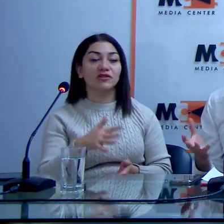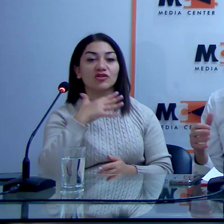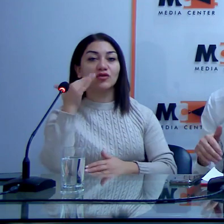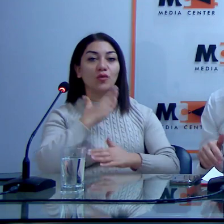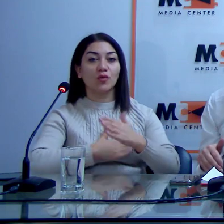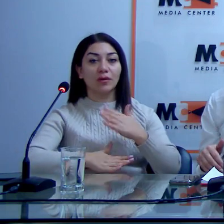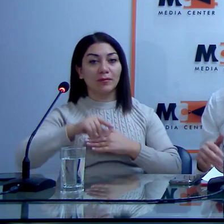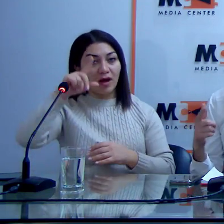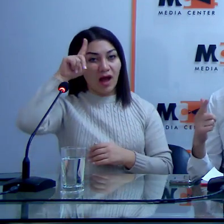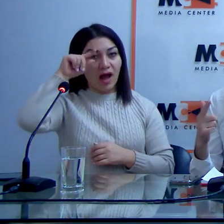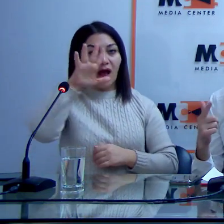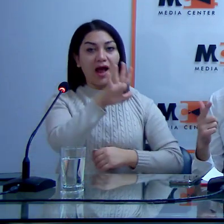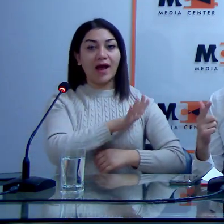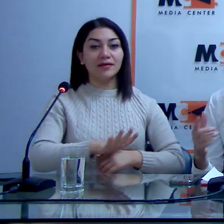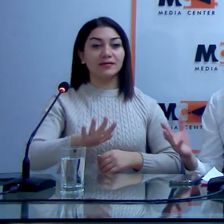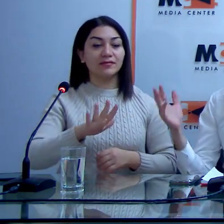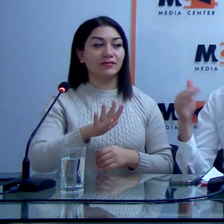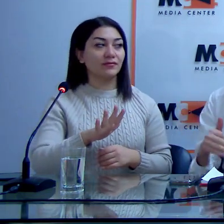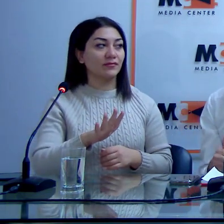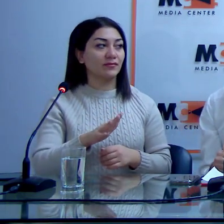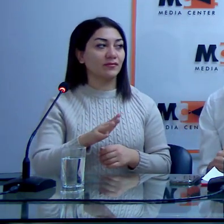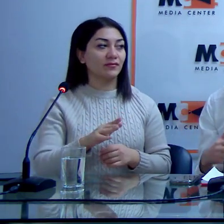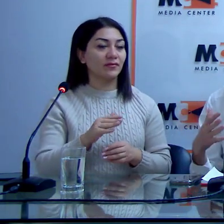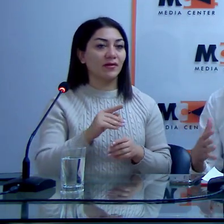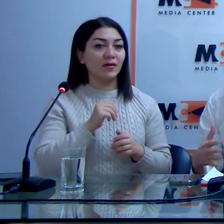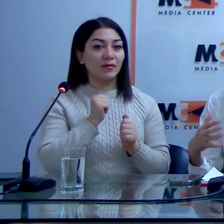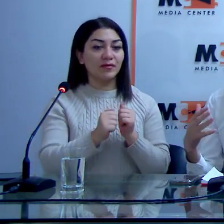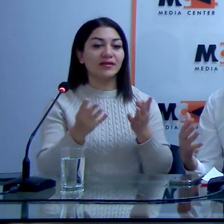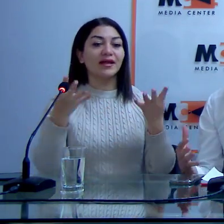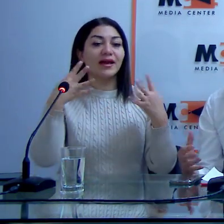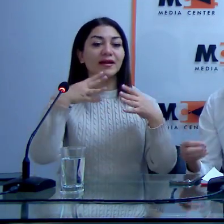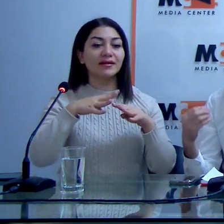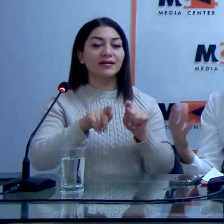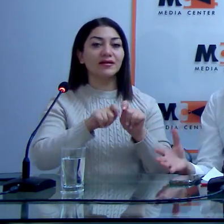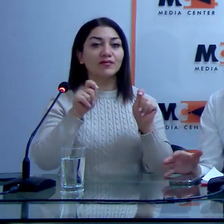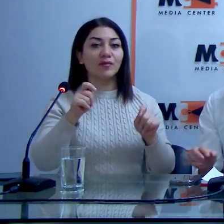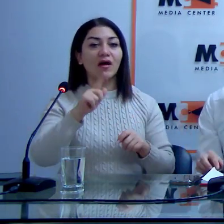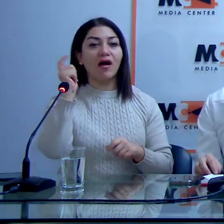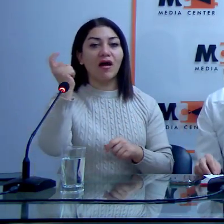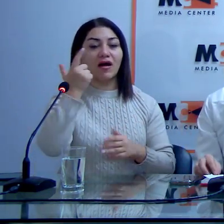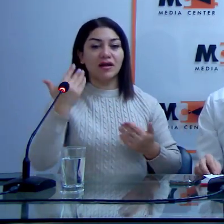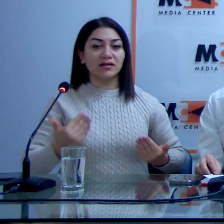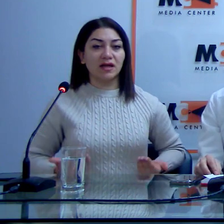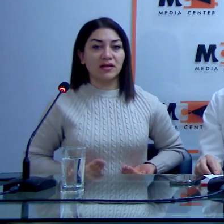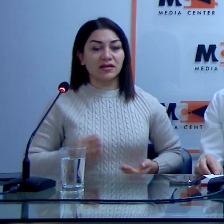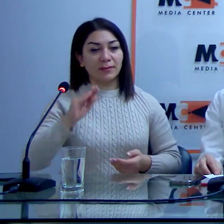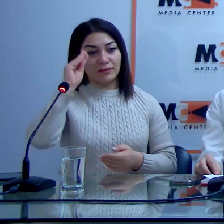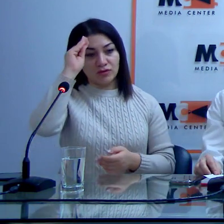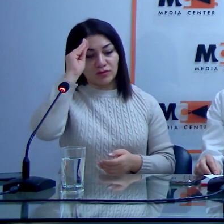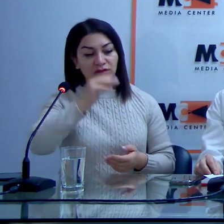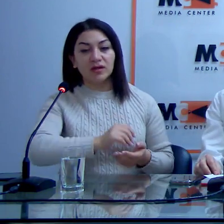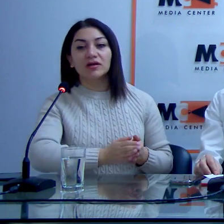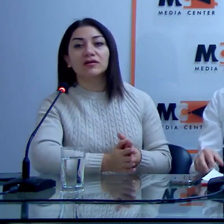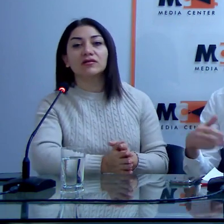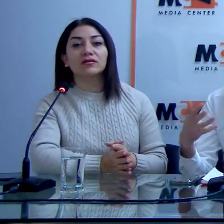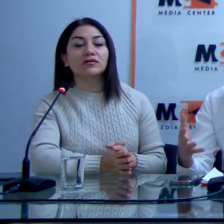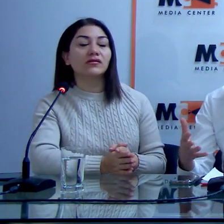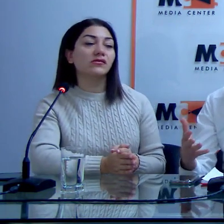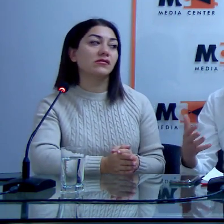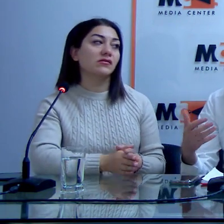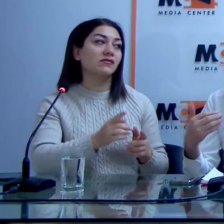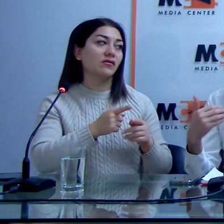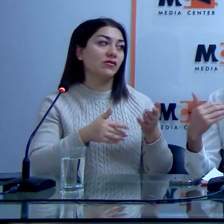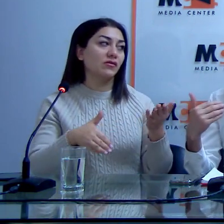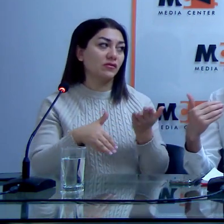ուրախ եմ, որ հայտարարում անկամ դենտիֆում է անկախական կամ պլյուտո պարոտոտո որ